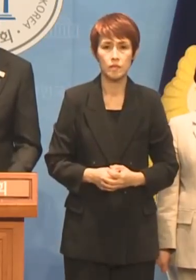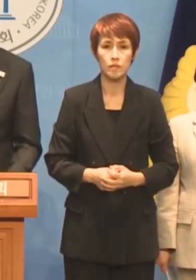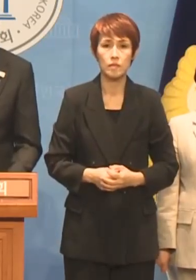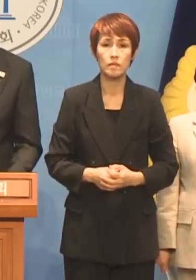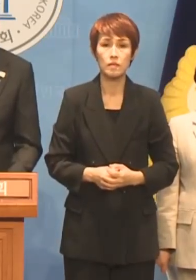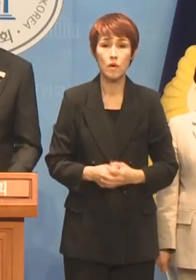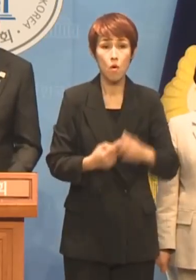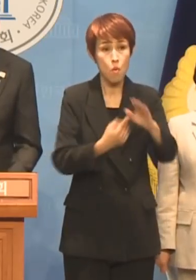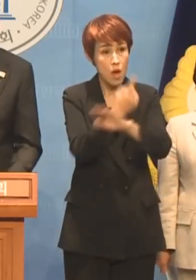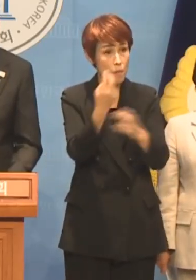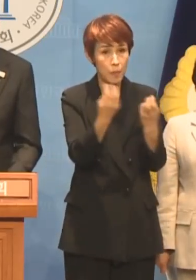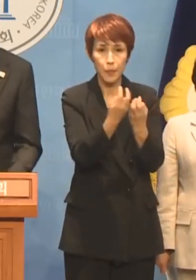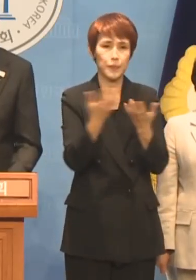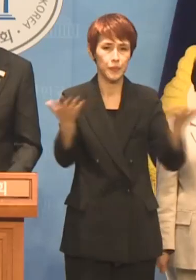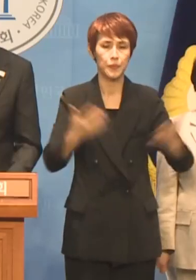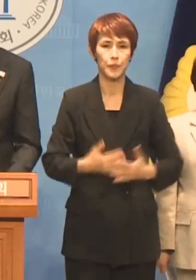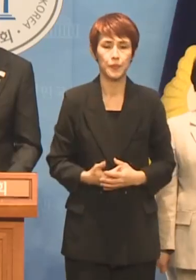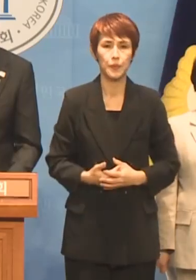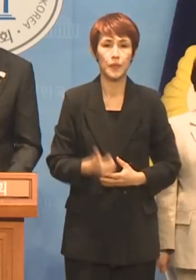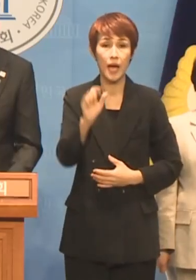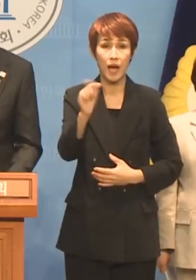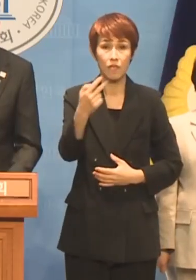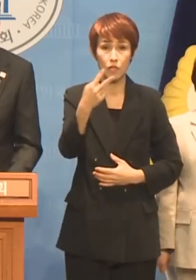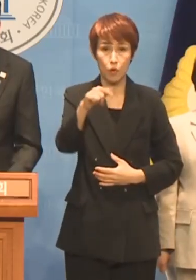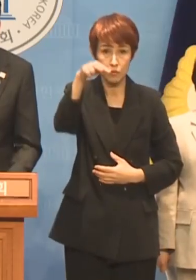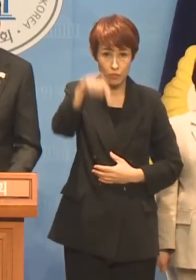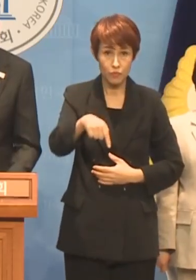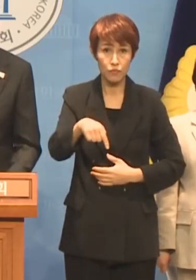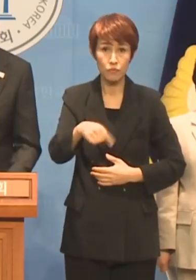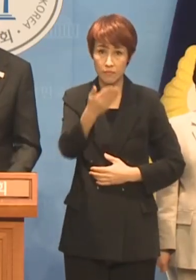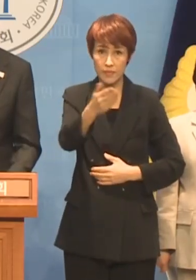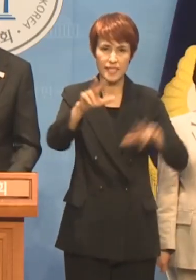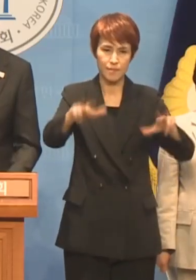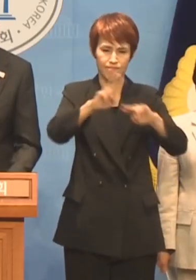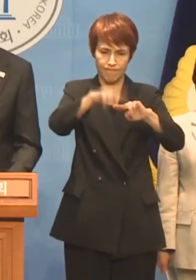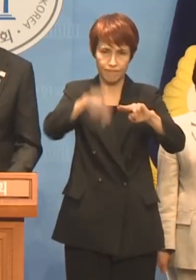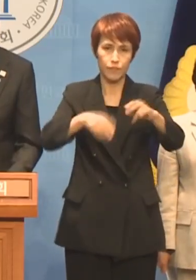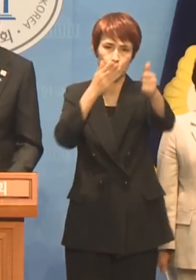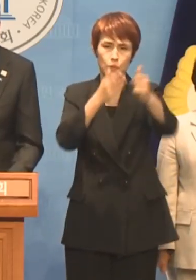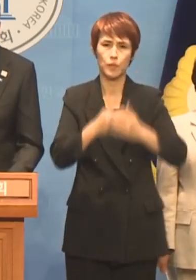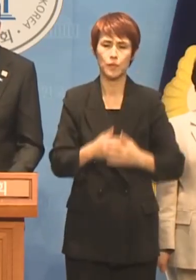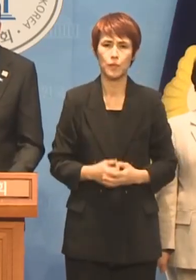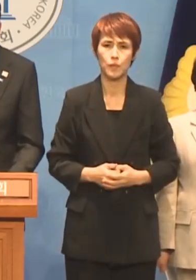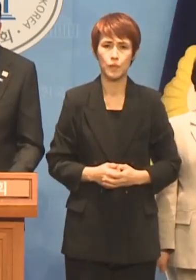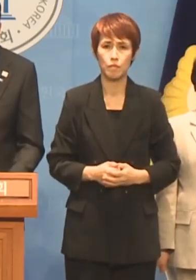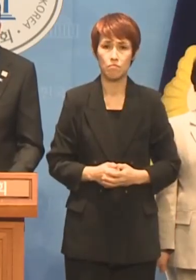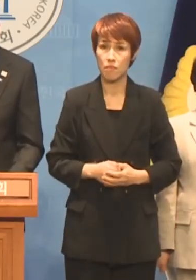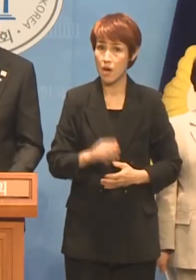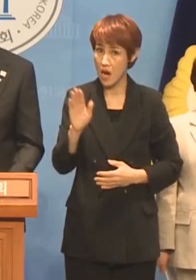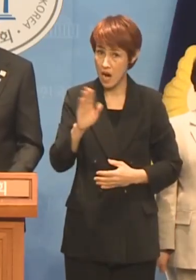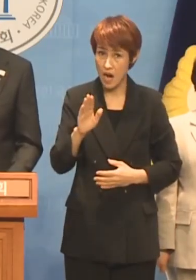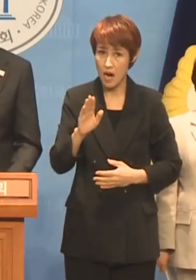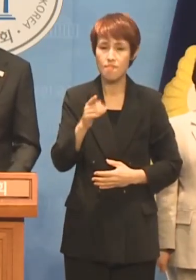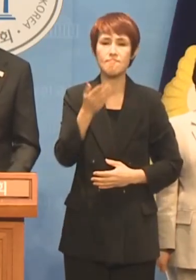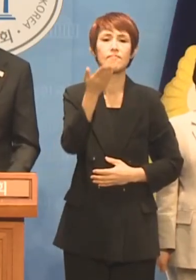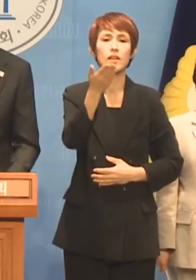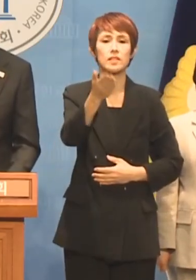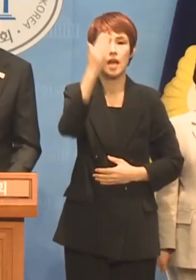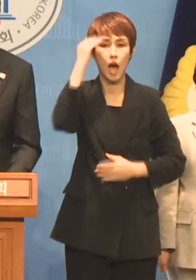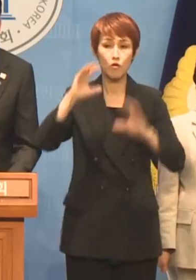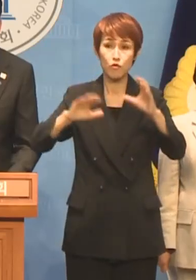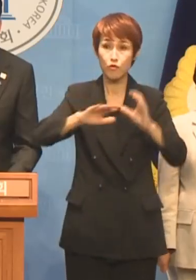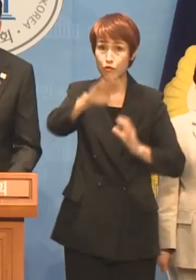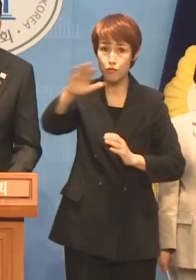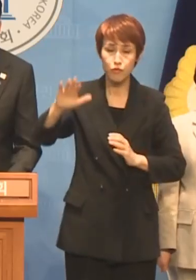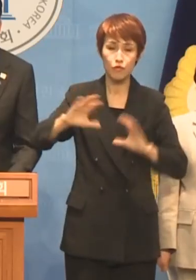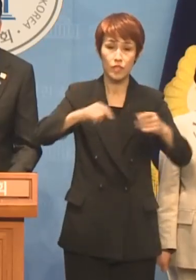이제 다른 방법은 없습니다. 한덕수 총리는 즉각 물러나십시오. 아니면 파묘하듯 당신을 대한민국